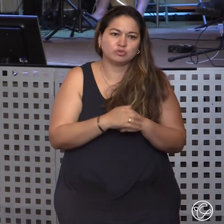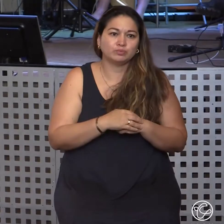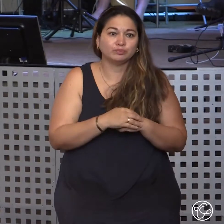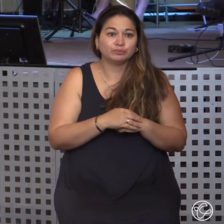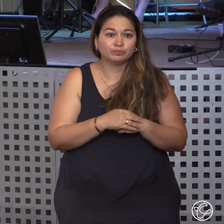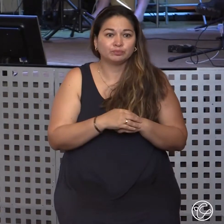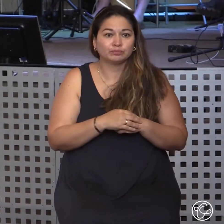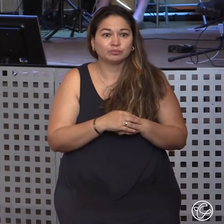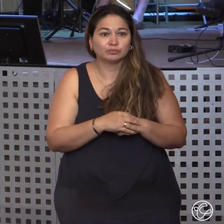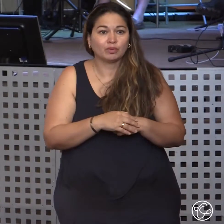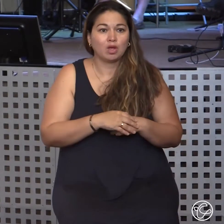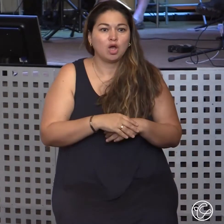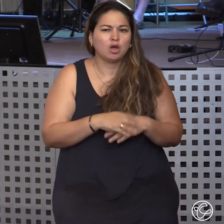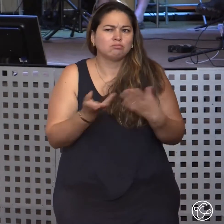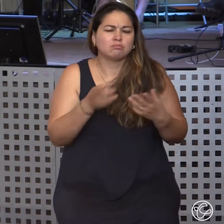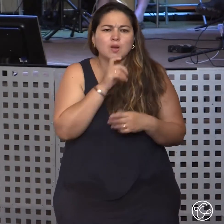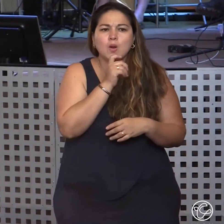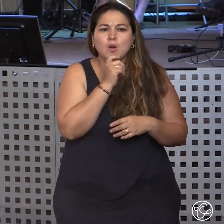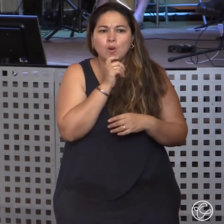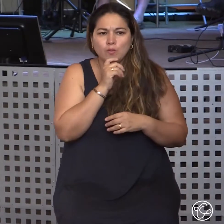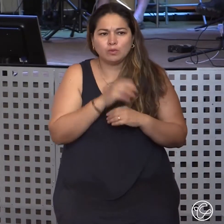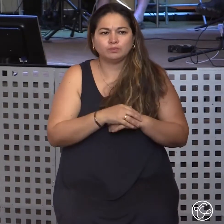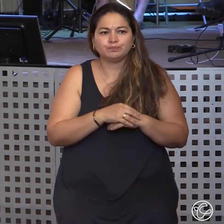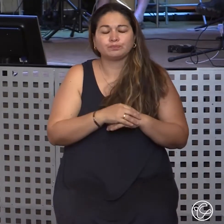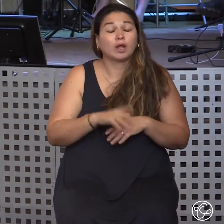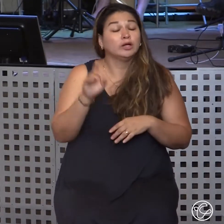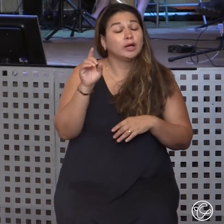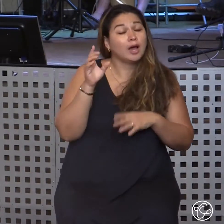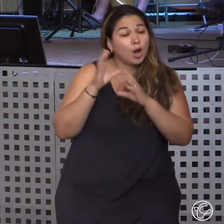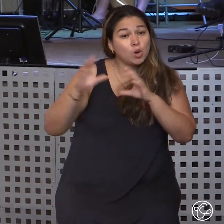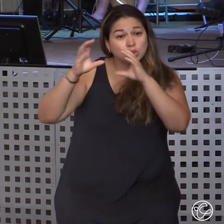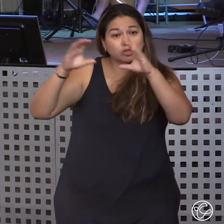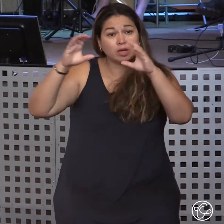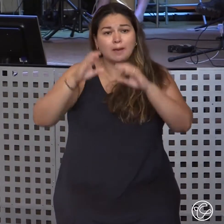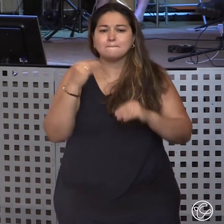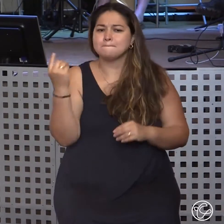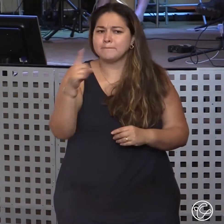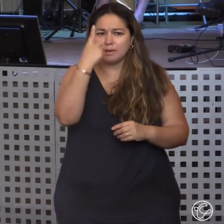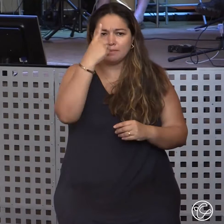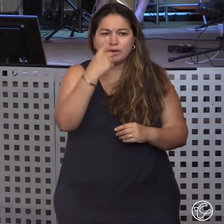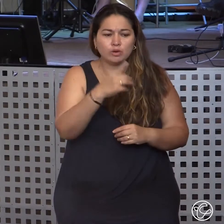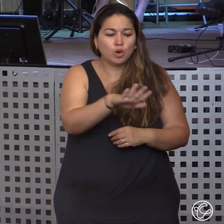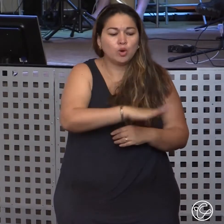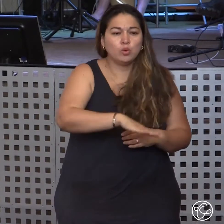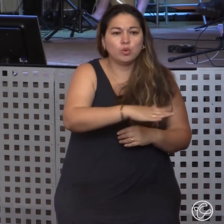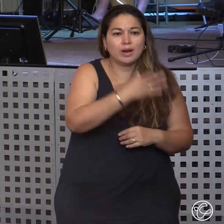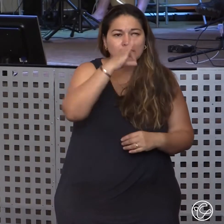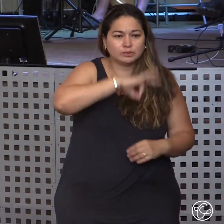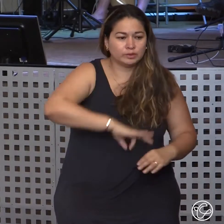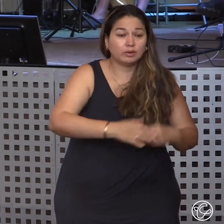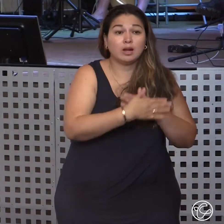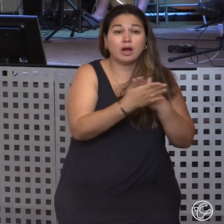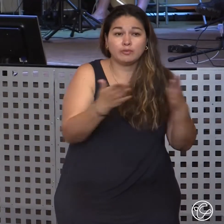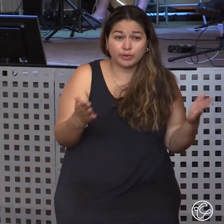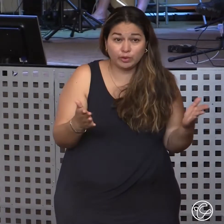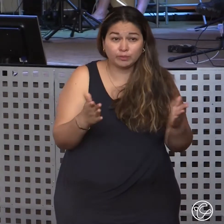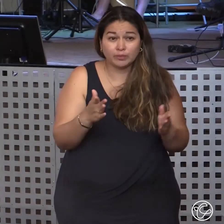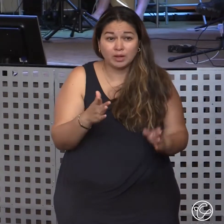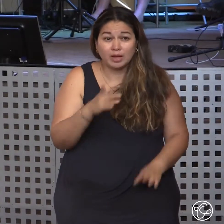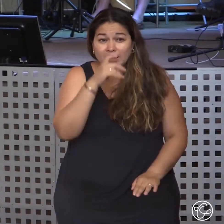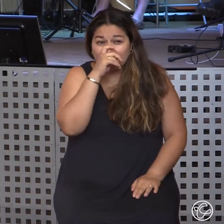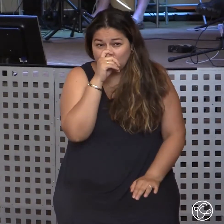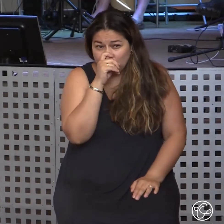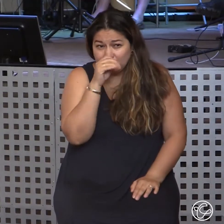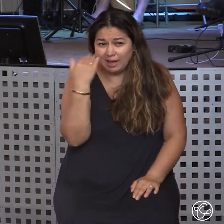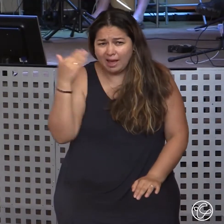espirituales. ¿Cómo? Honrando. ¿A quién? A Dios primero. ¿Recordáis en la casa de Potifar, cuando la mujer se le